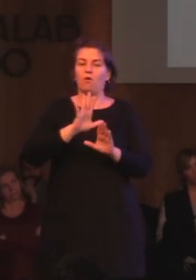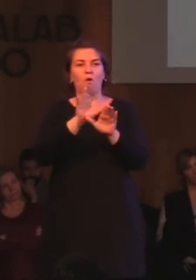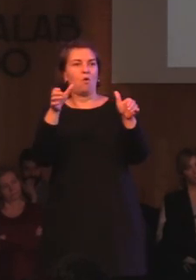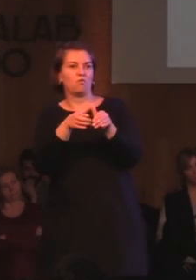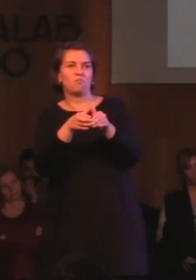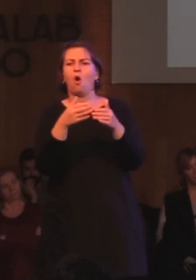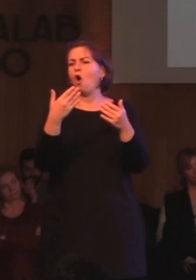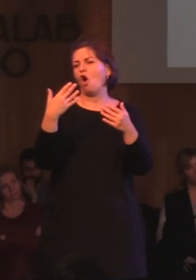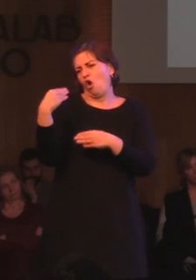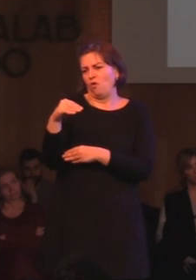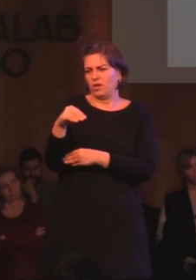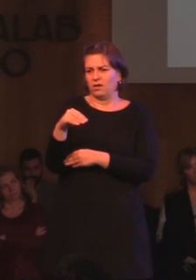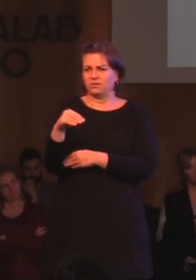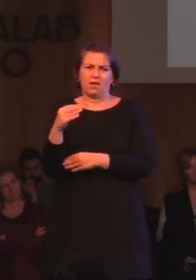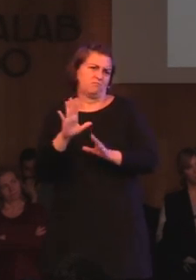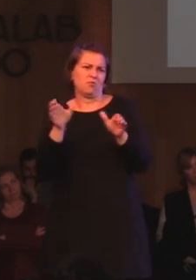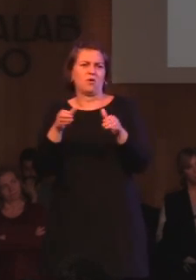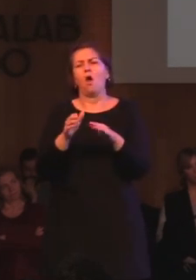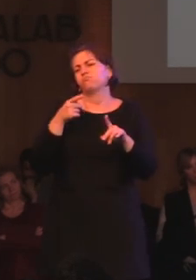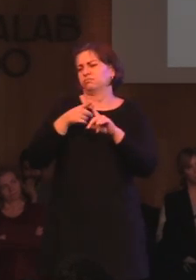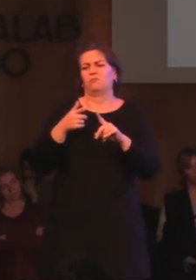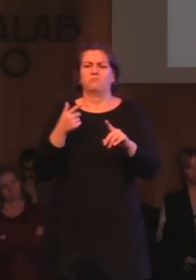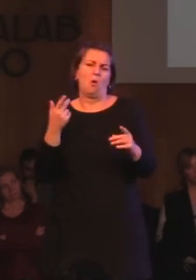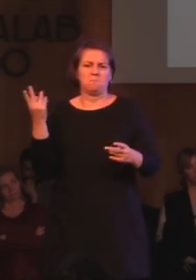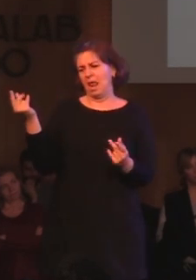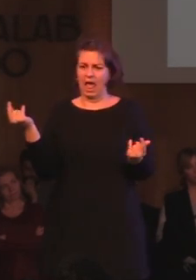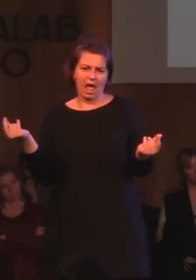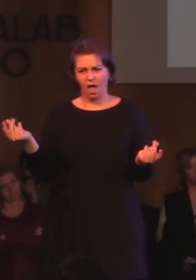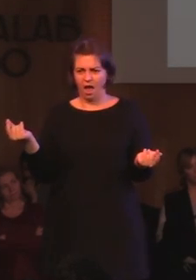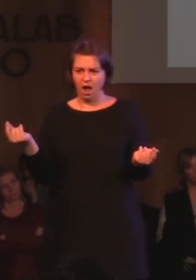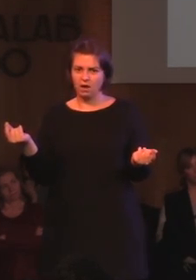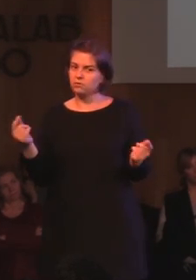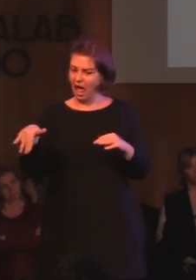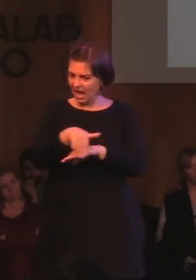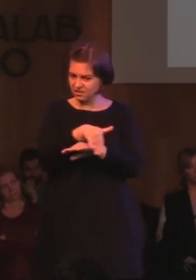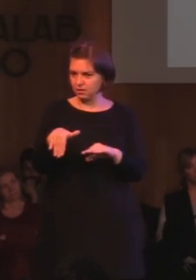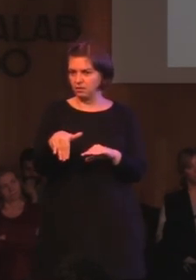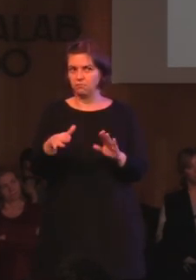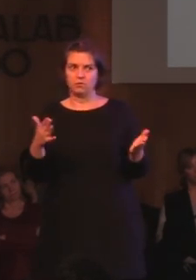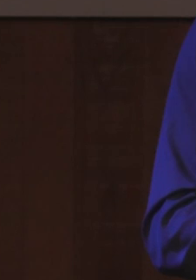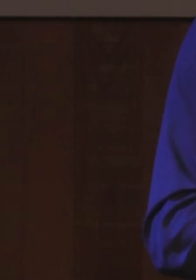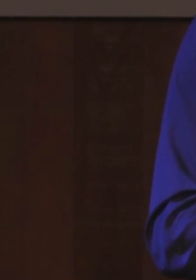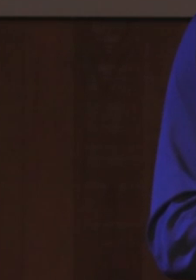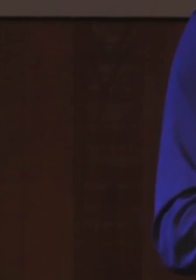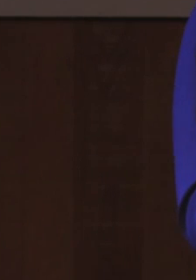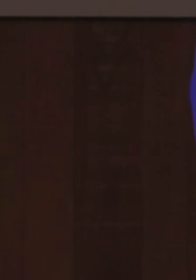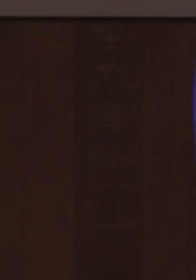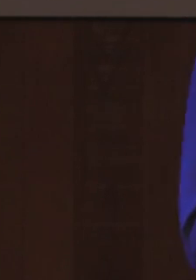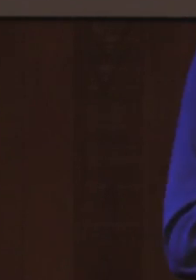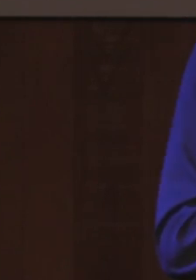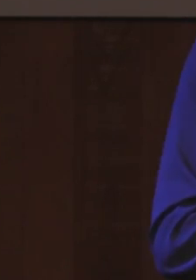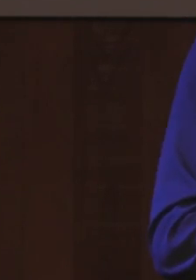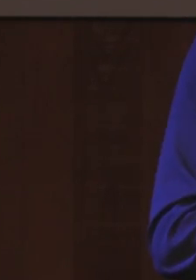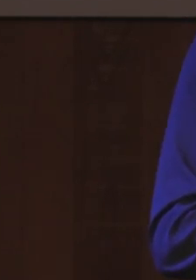bailar debajo de un puente, en cualquier lugar, en la calle. Pero no deberían estar mucho mejor en el gimnasio de su